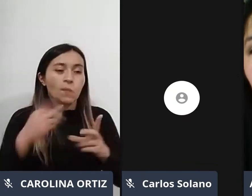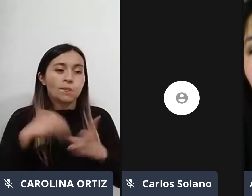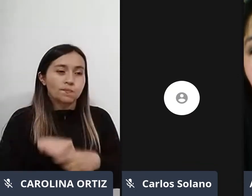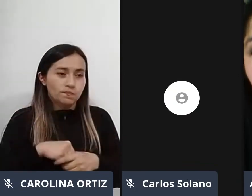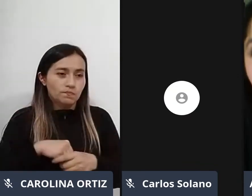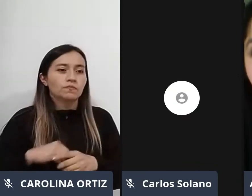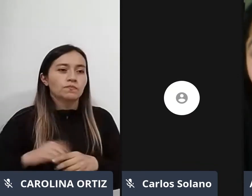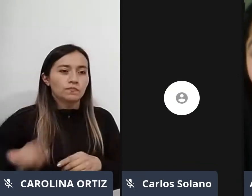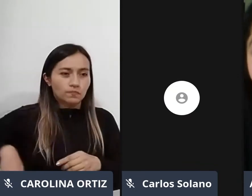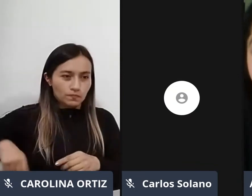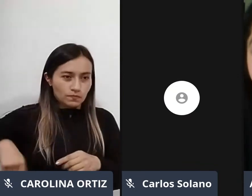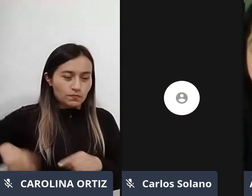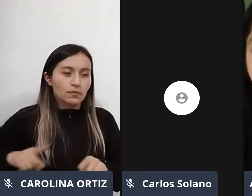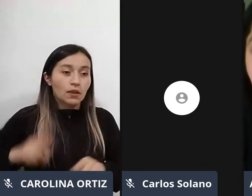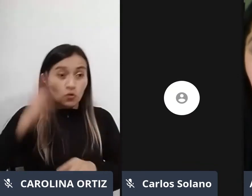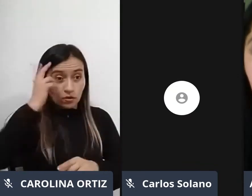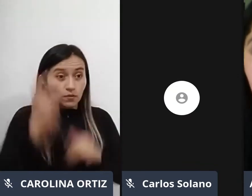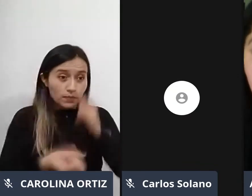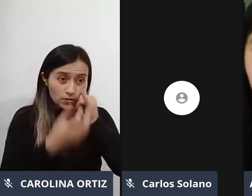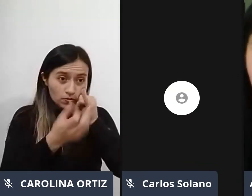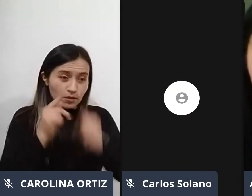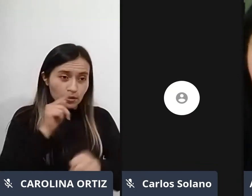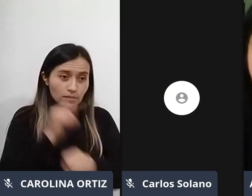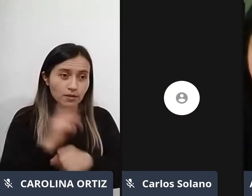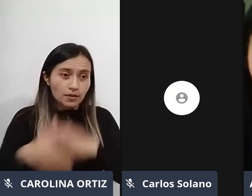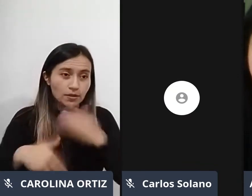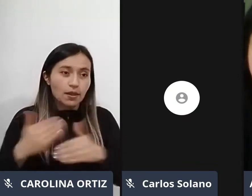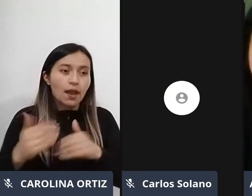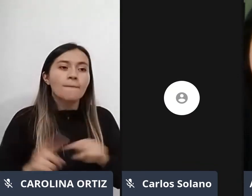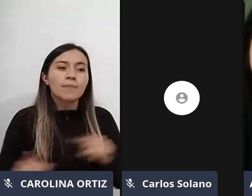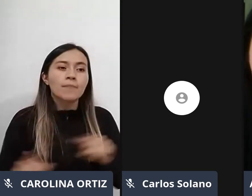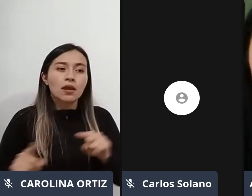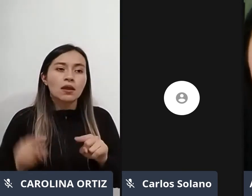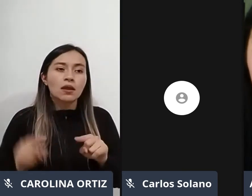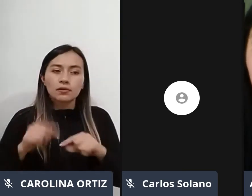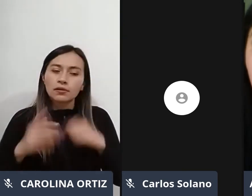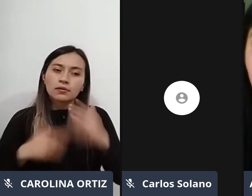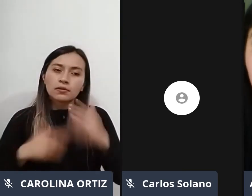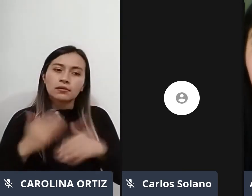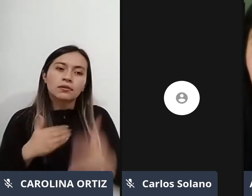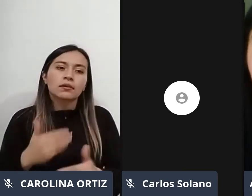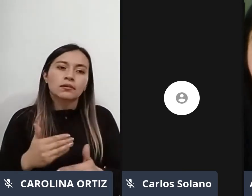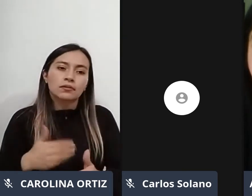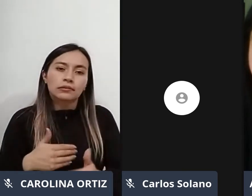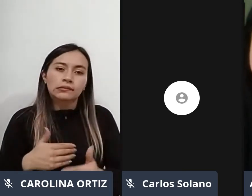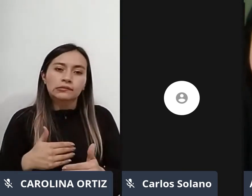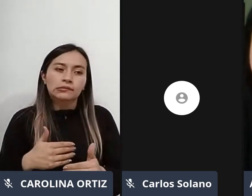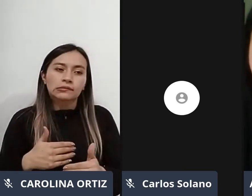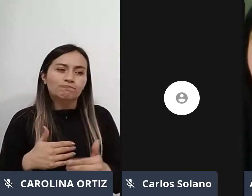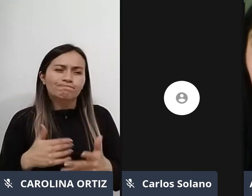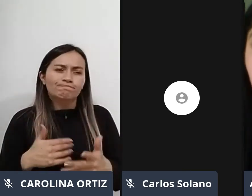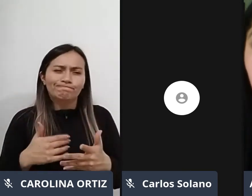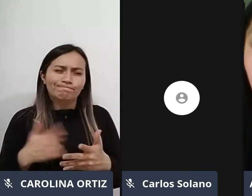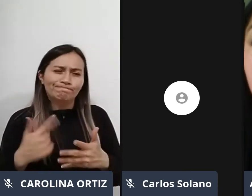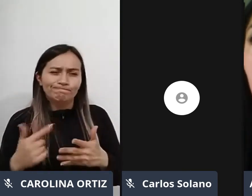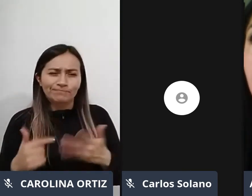pedagogía crítica. Lo que pasa es que esos procesos se enfrentan muchas tensiones y por eso no son una generalidad. Lamentablemente,